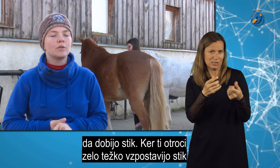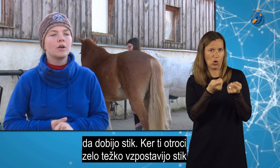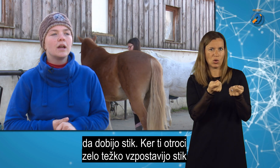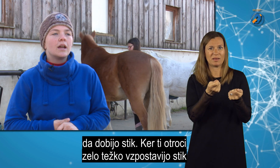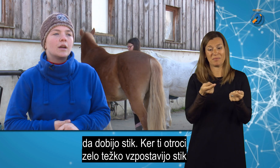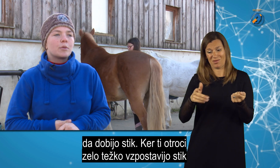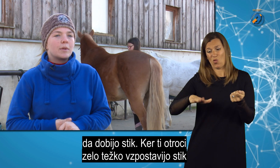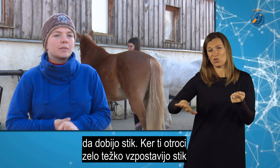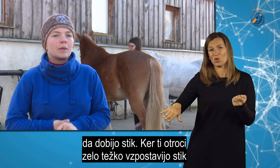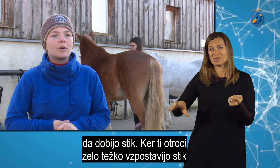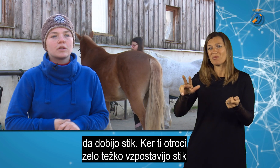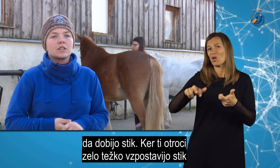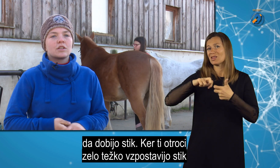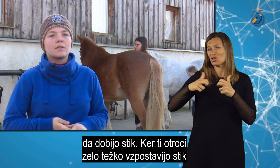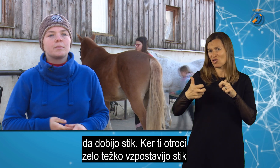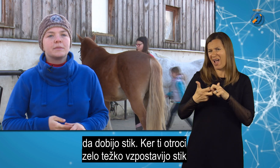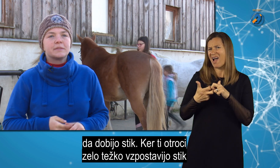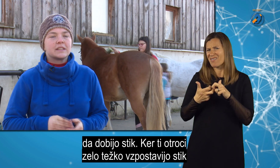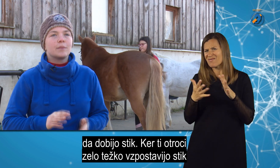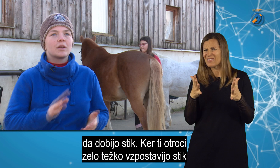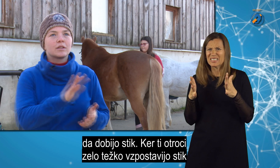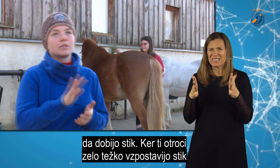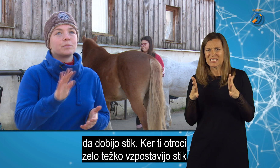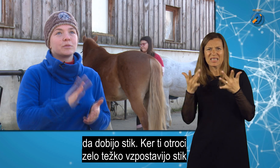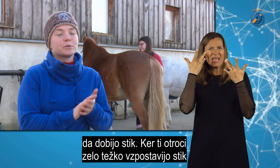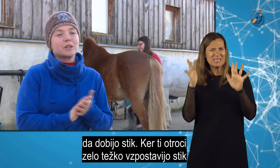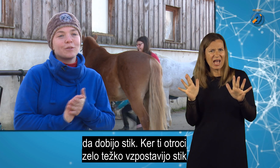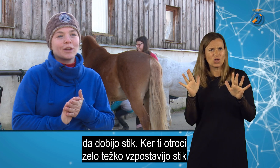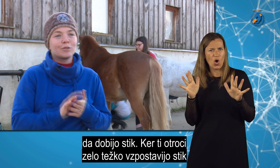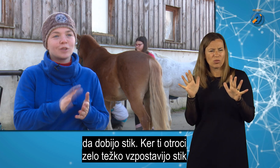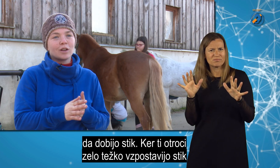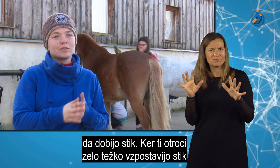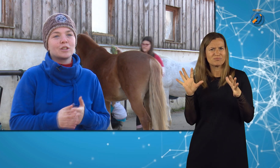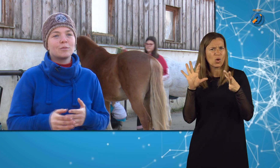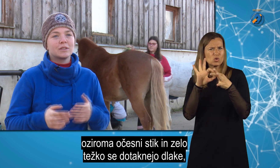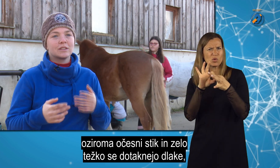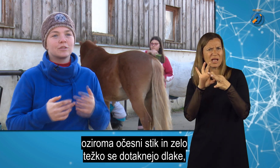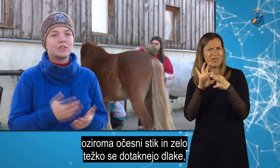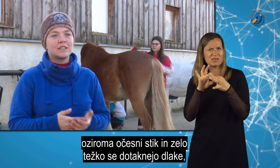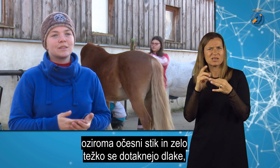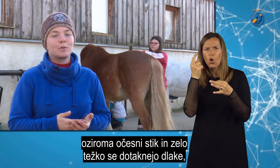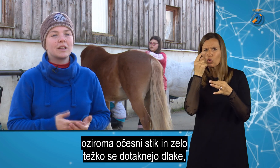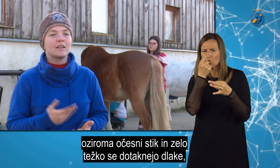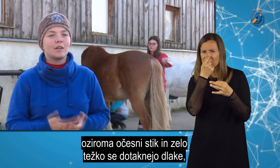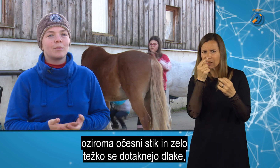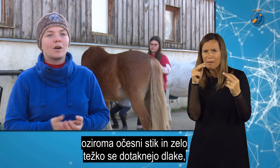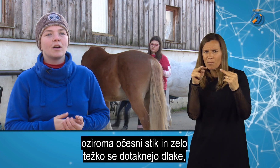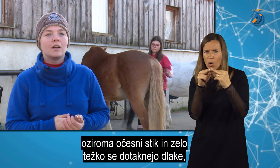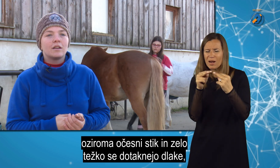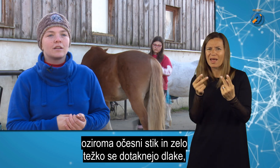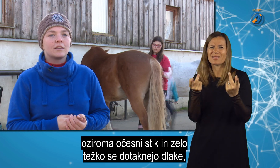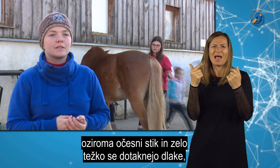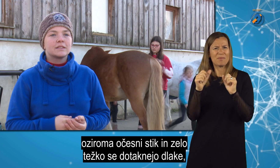je zelo problem, da imajo težave z tem, da vzpostavijo nek kontakt oziroma z očesni pogled ali